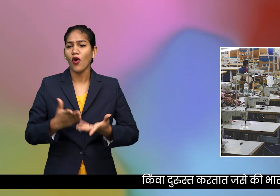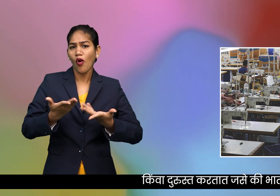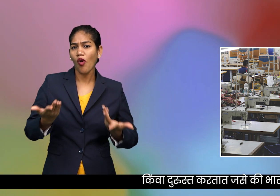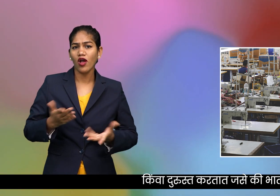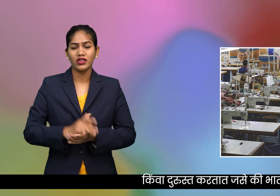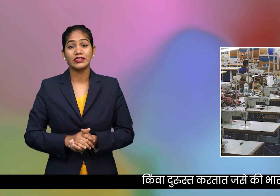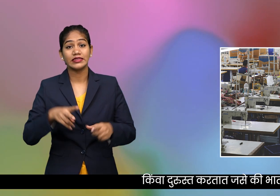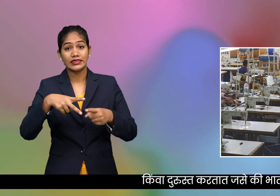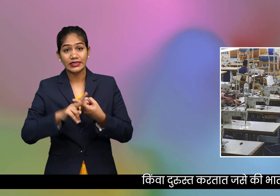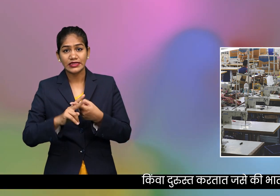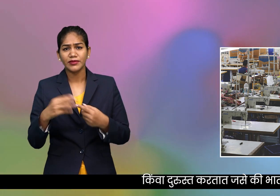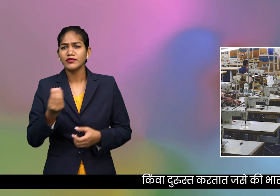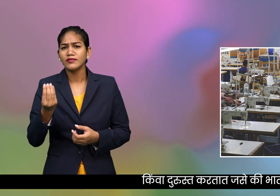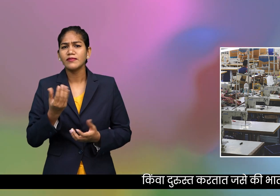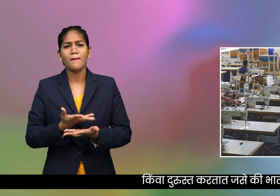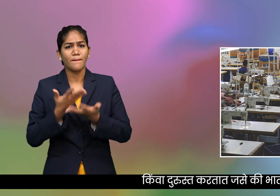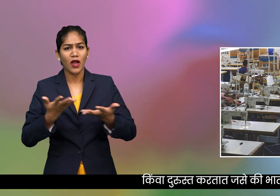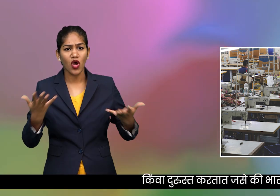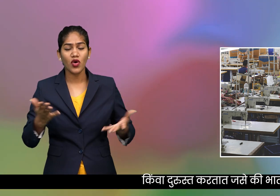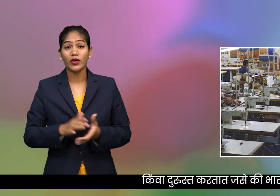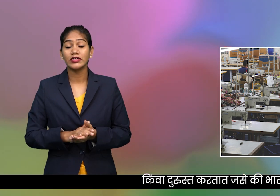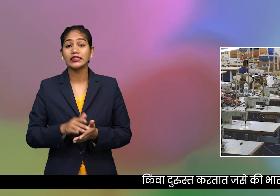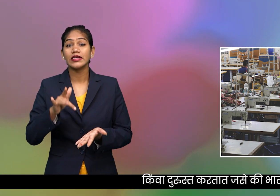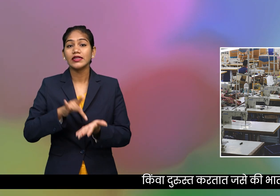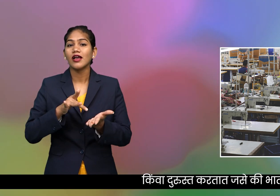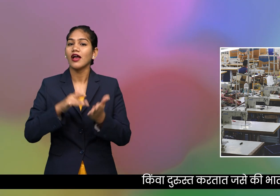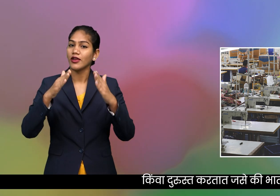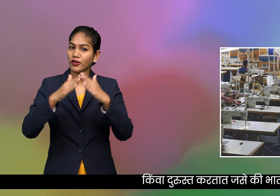किंवा दुरुस्त करतात, जसे की भात काढणं.